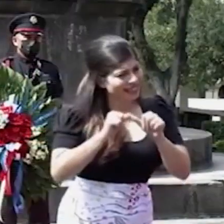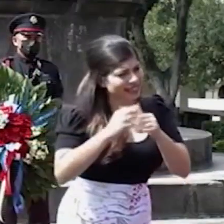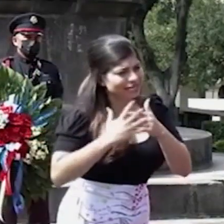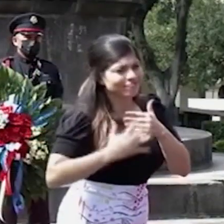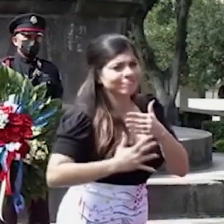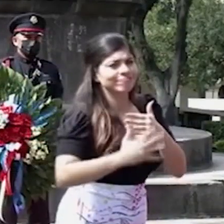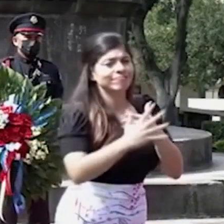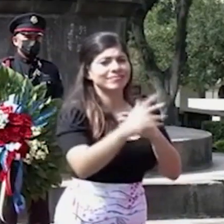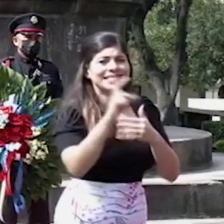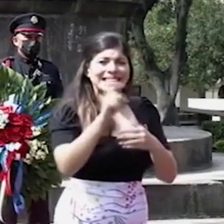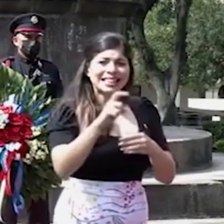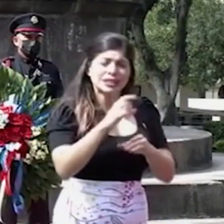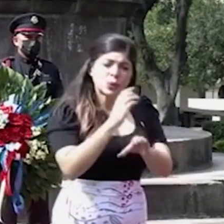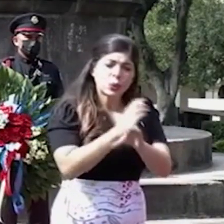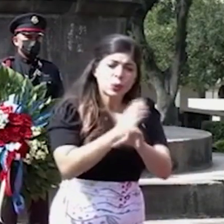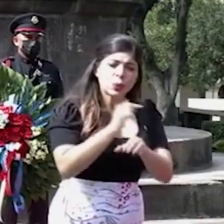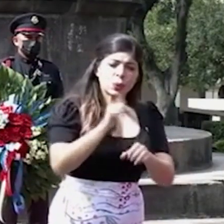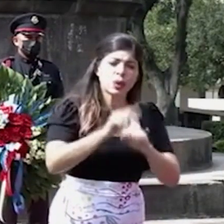Tenemos que cuidar la nación.